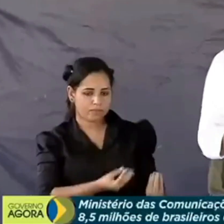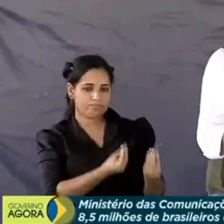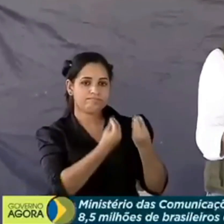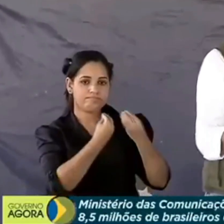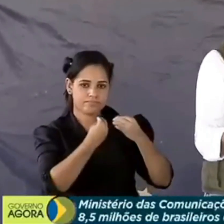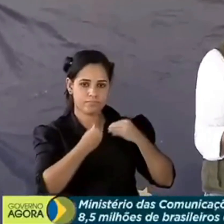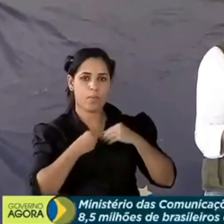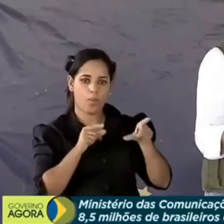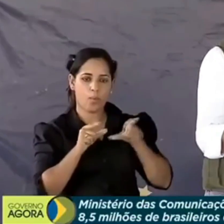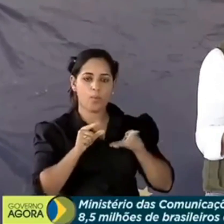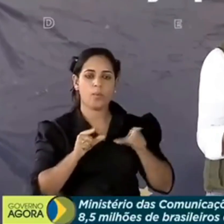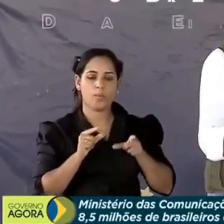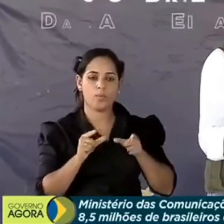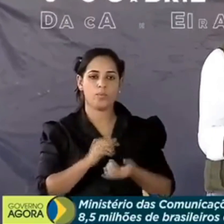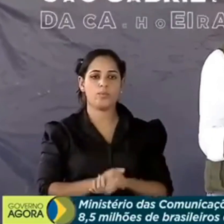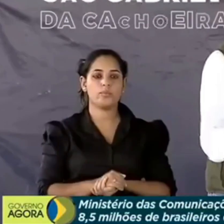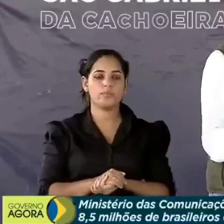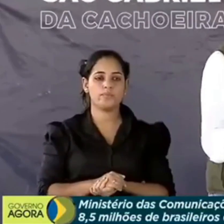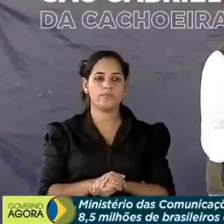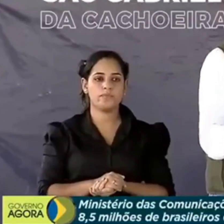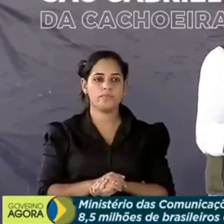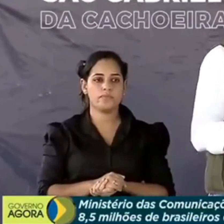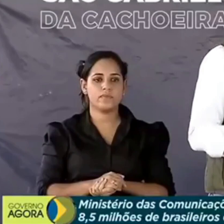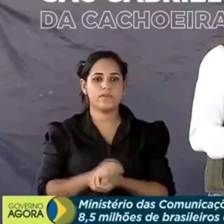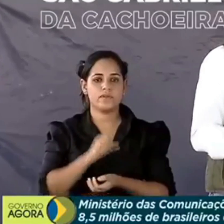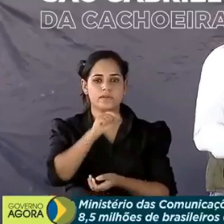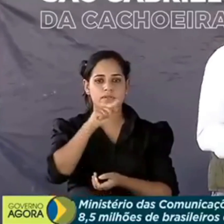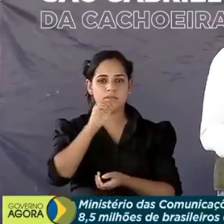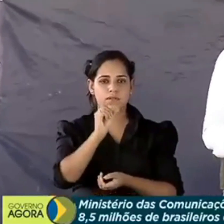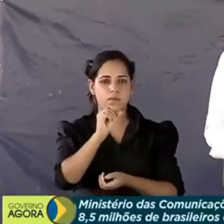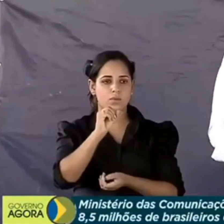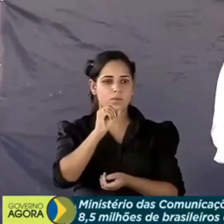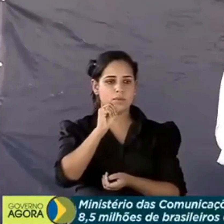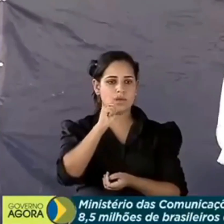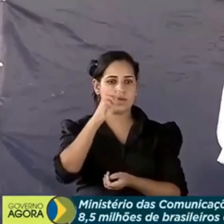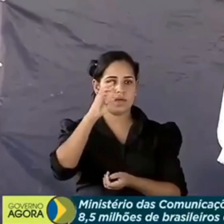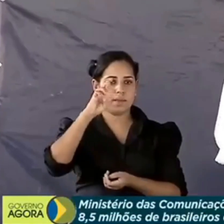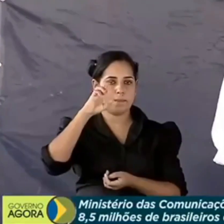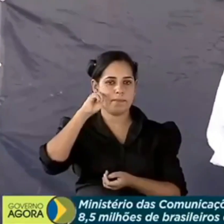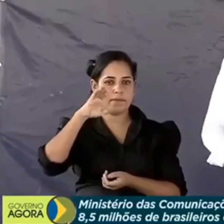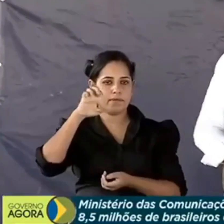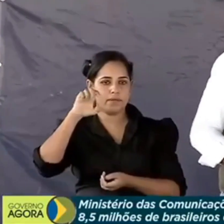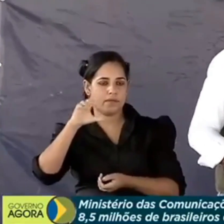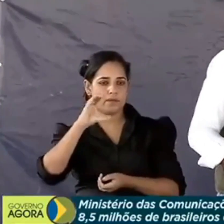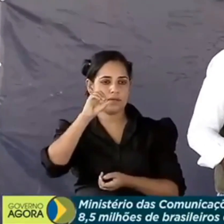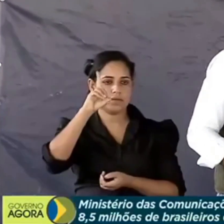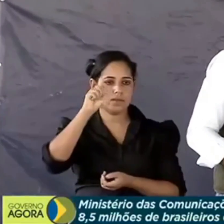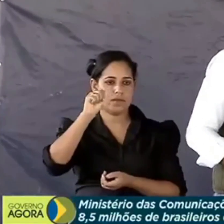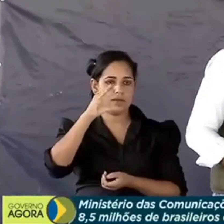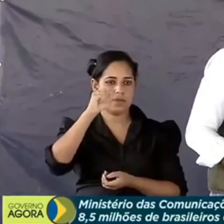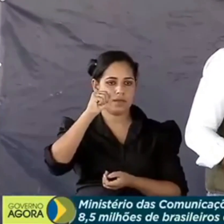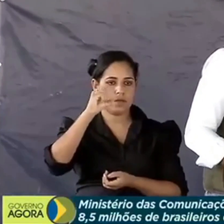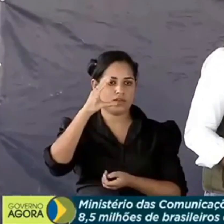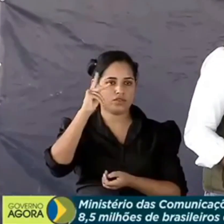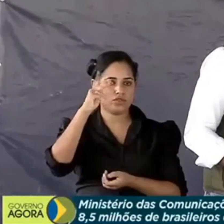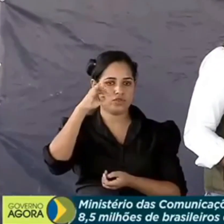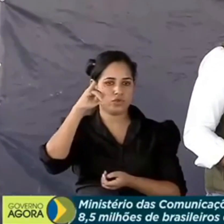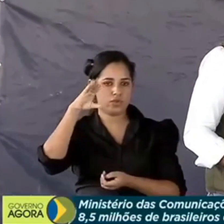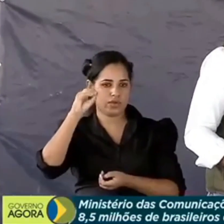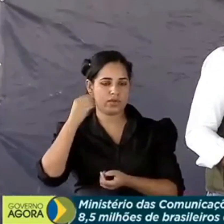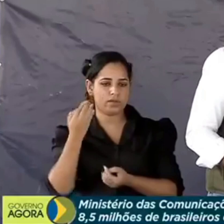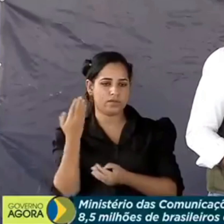têm. O senhor foi para São Gabriel da Cachoeira, no Amazonas, e falou com os